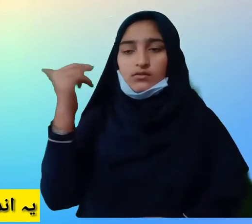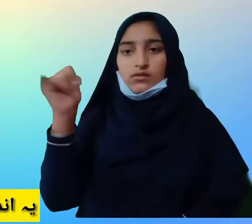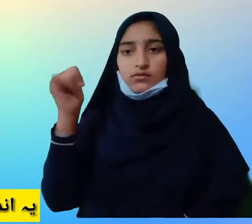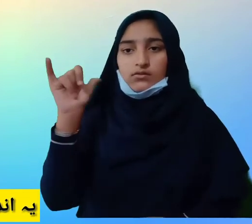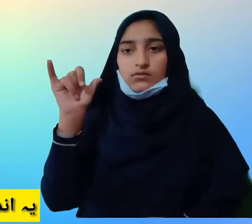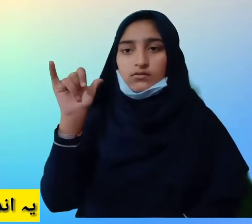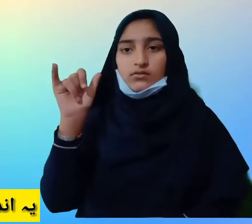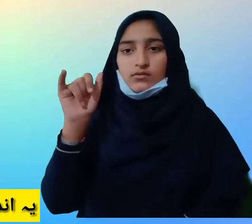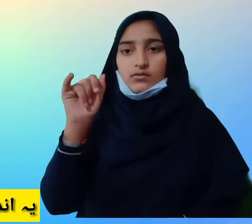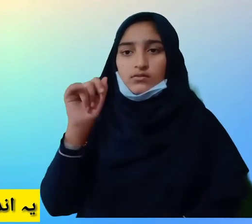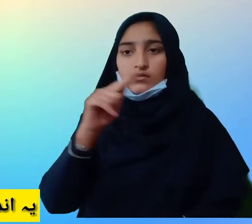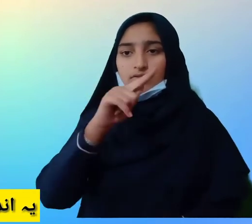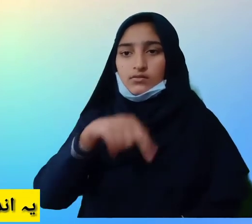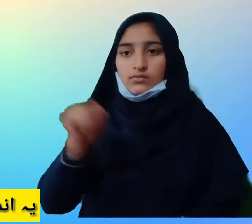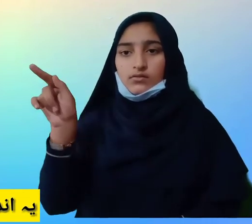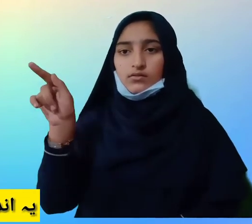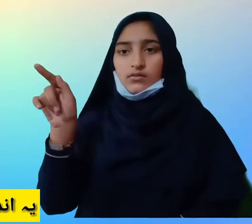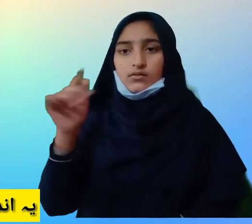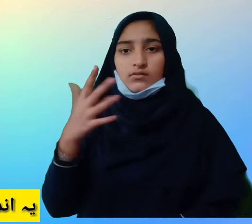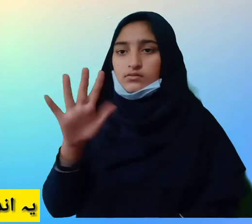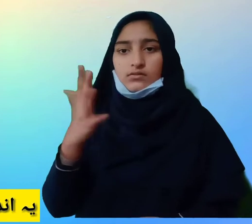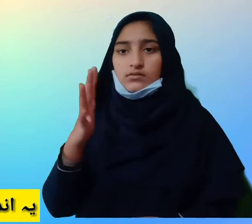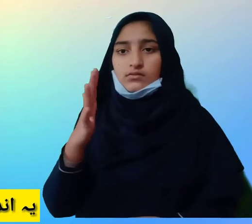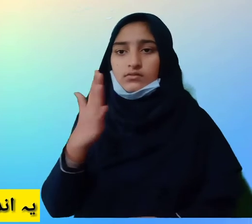अंदाजा ठीक नहीं है।